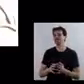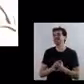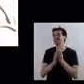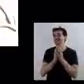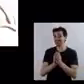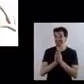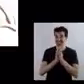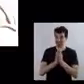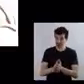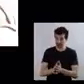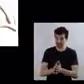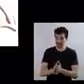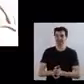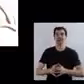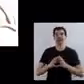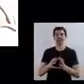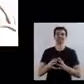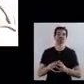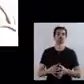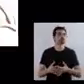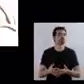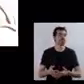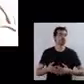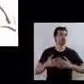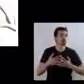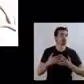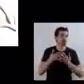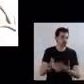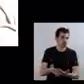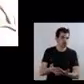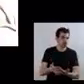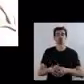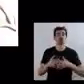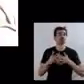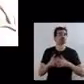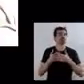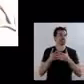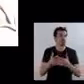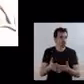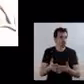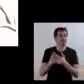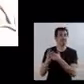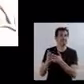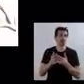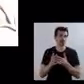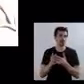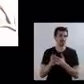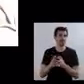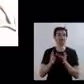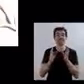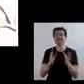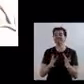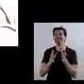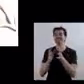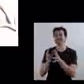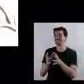On parle ici d'arc réflexe. Allez, regardons plus en détail comment tout cela fonctionne. Je vous schématise le muscle et la moelle épinière